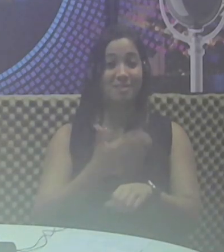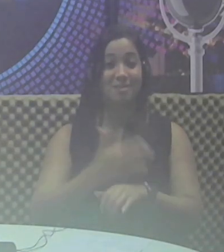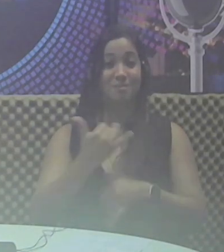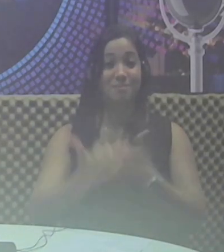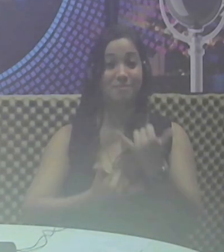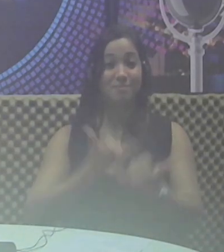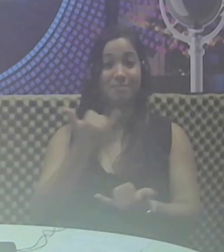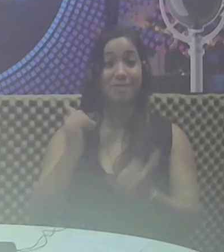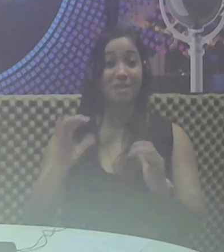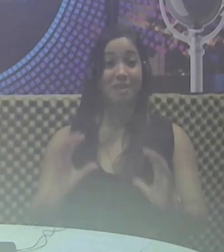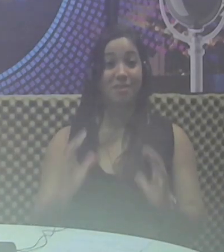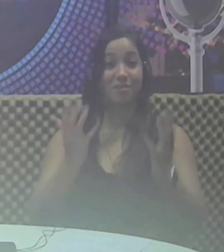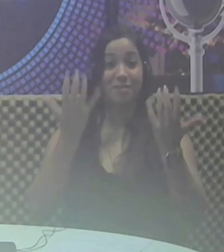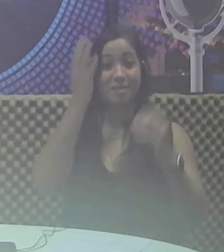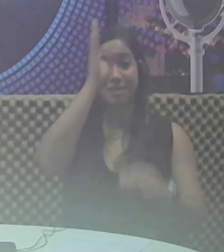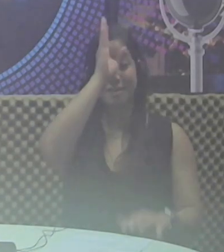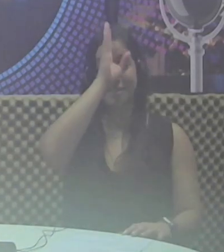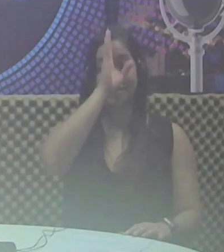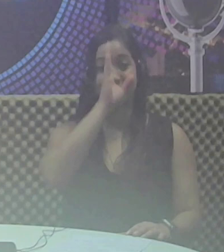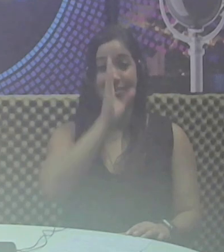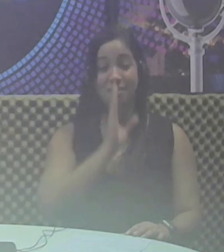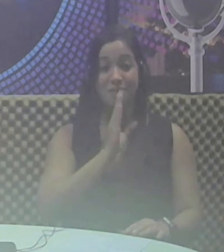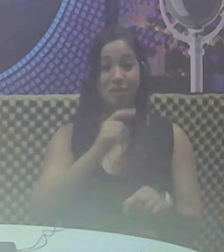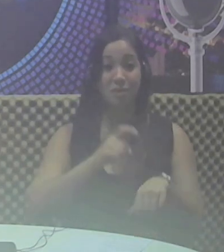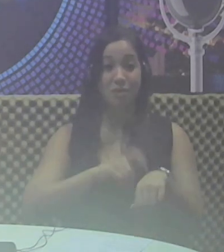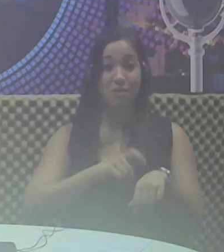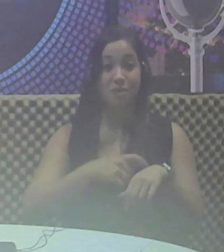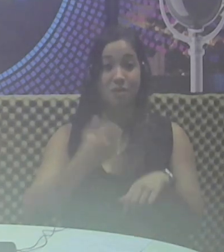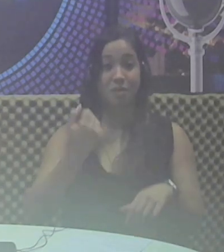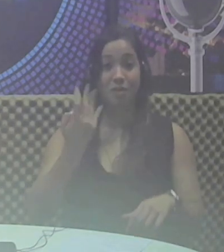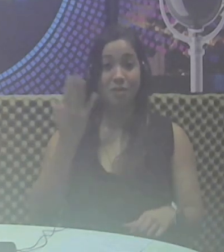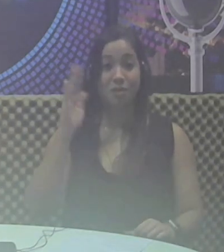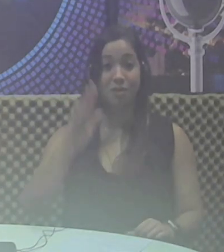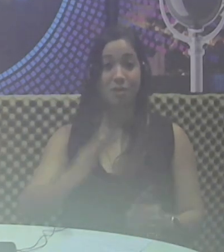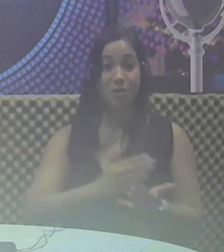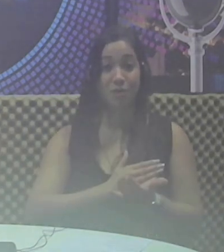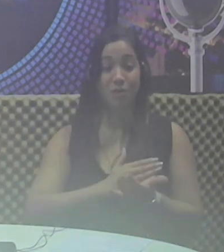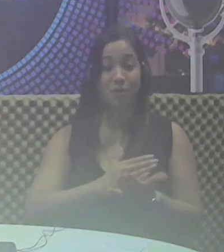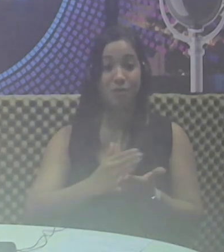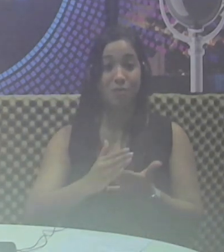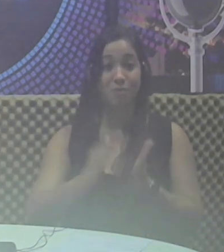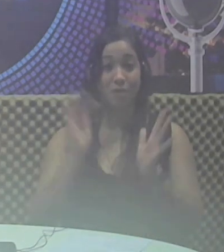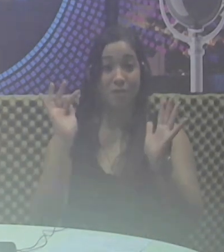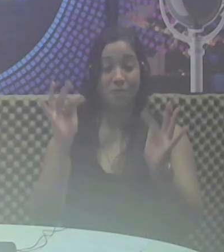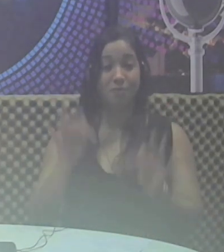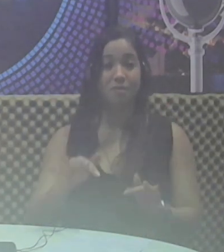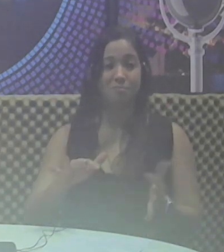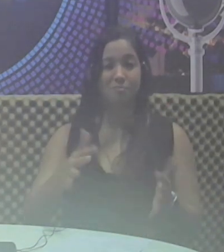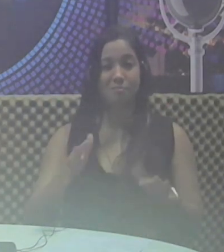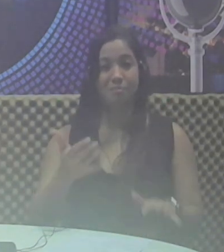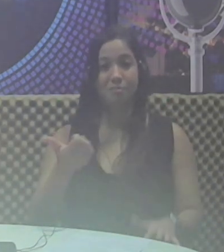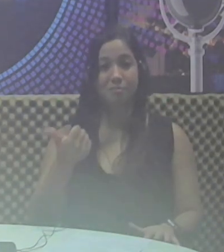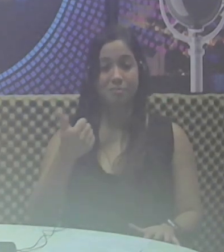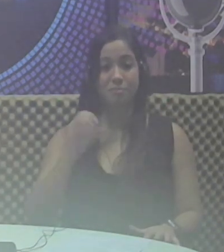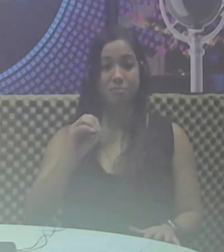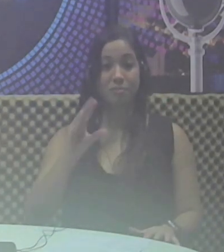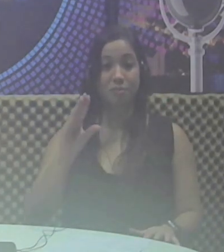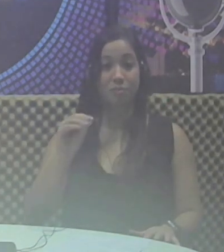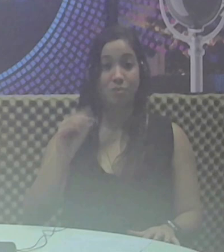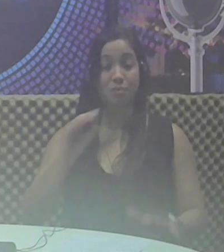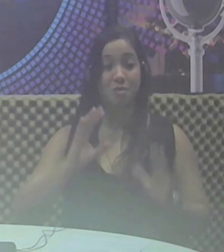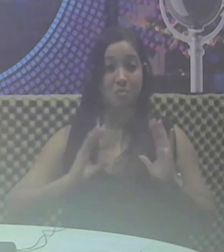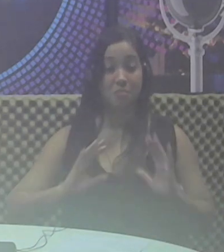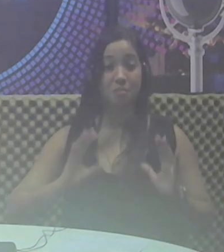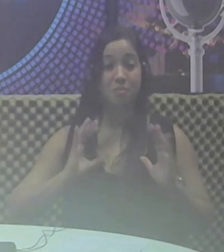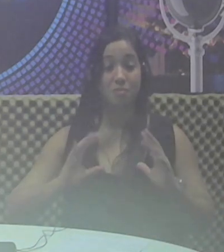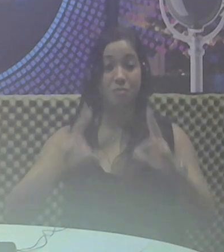A festa é gratuita e ocorre a partir das 2 da tarde, com previsão de encerramento às 10 da noite, na Praça